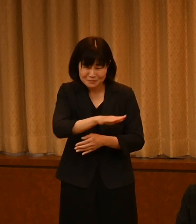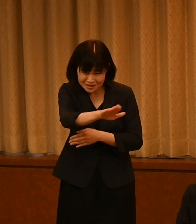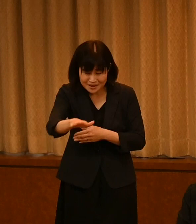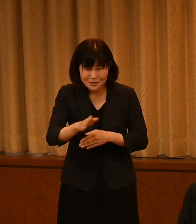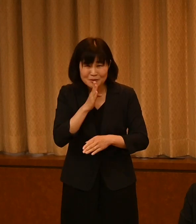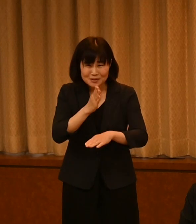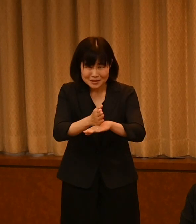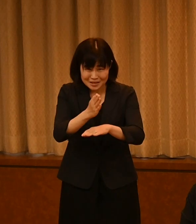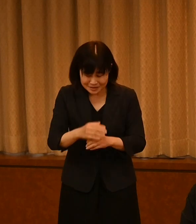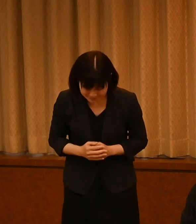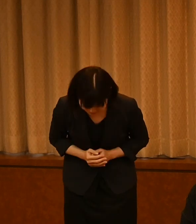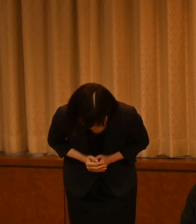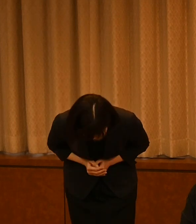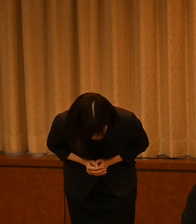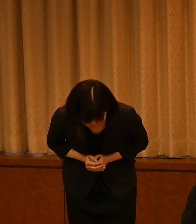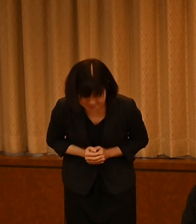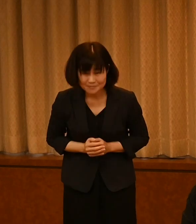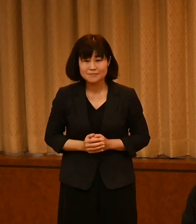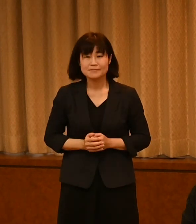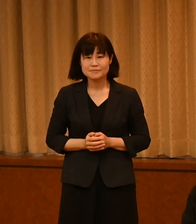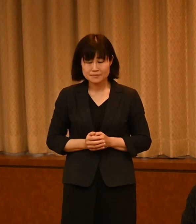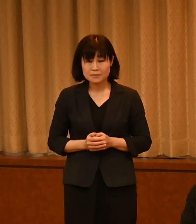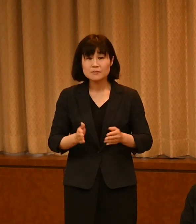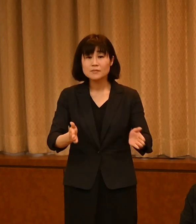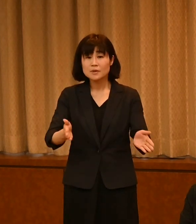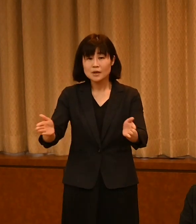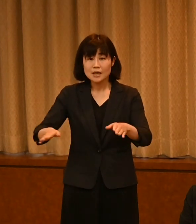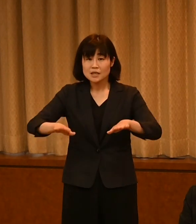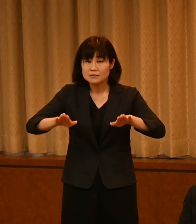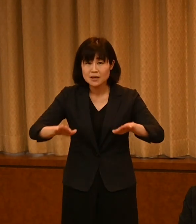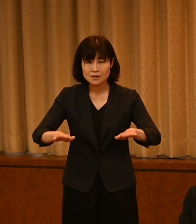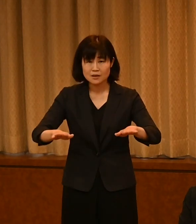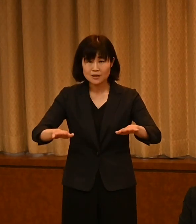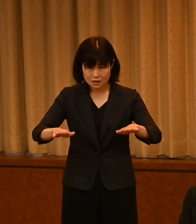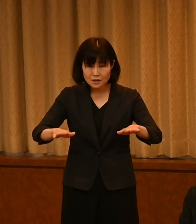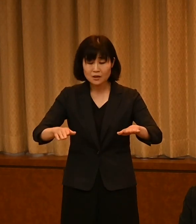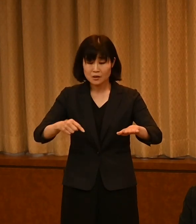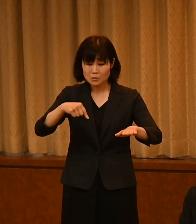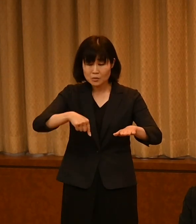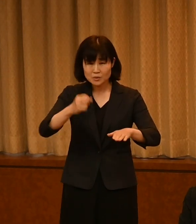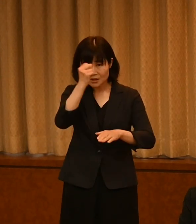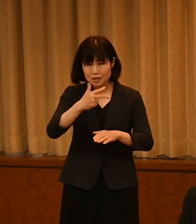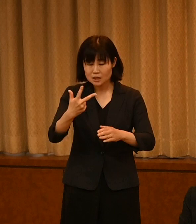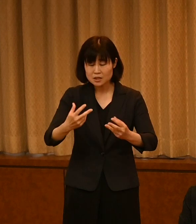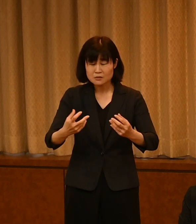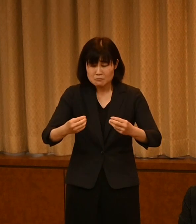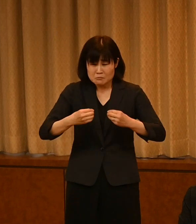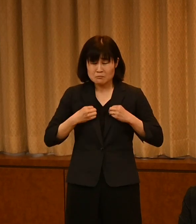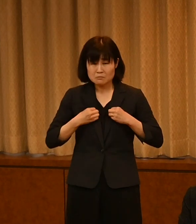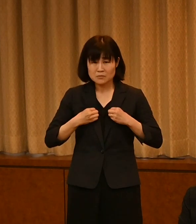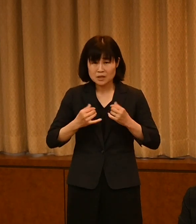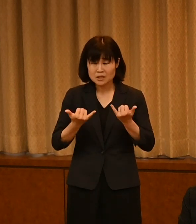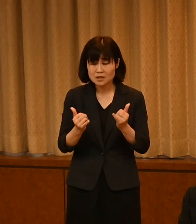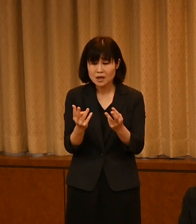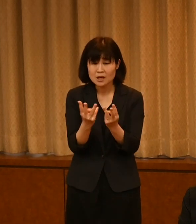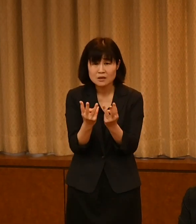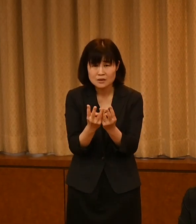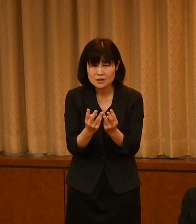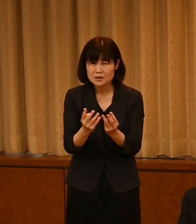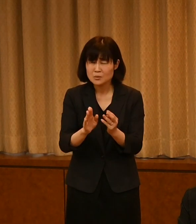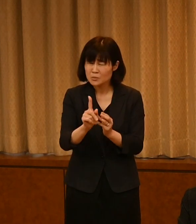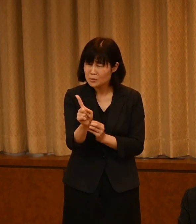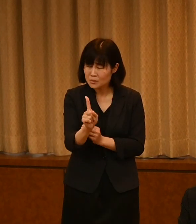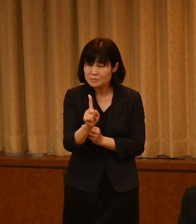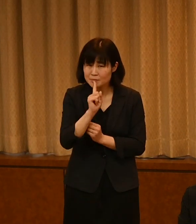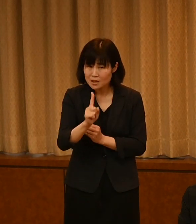一方で現在の感染状況は第3波が落ち着いた2月中旬頃と比